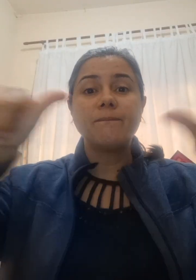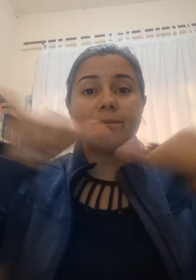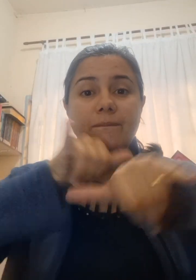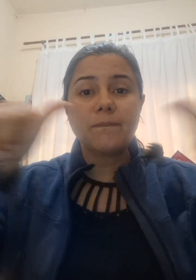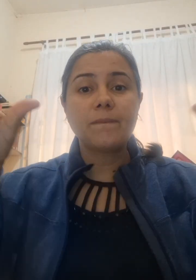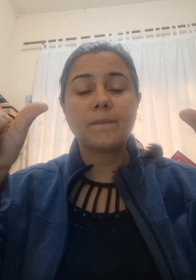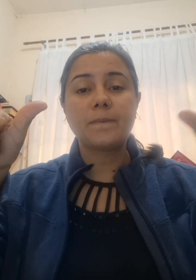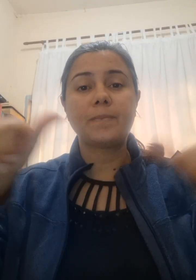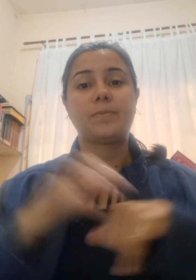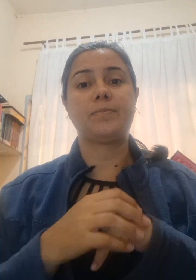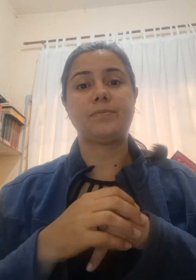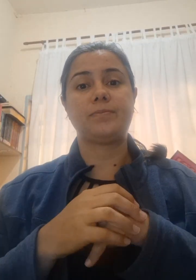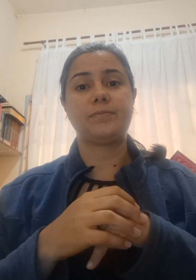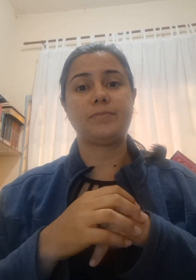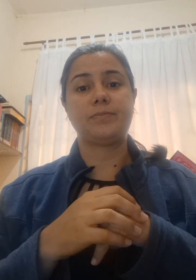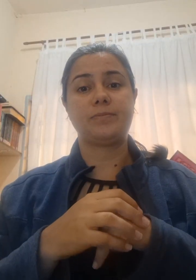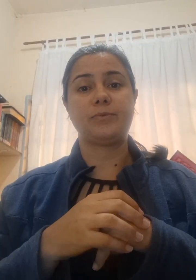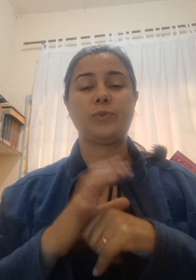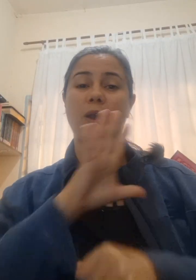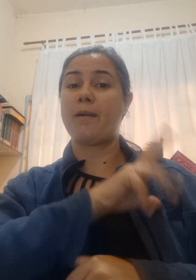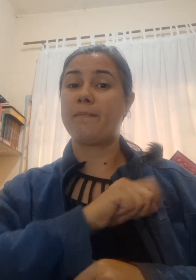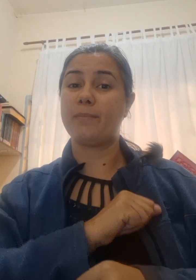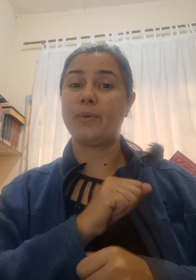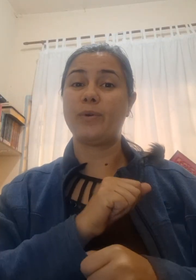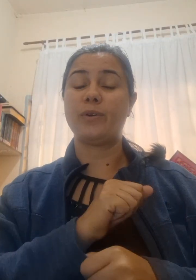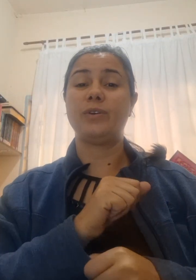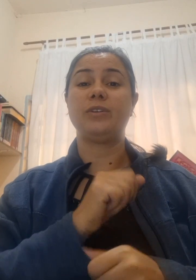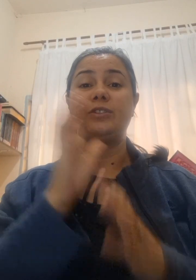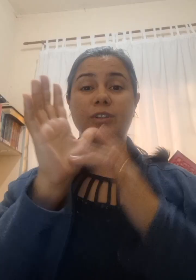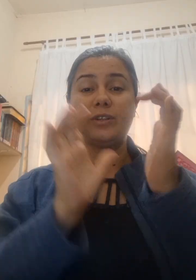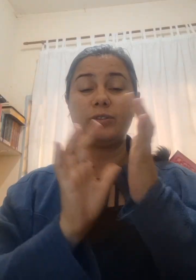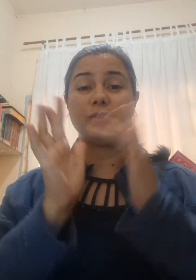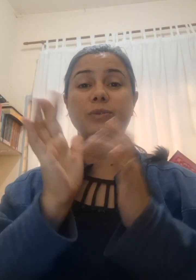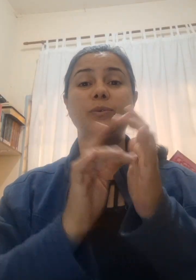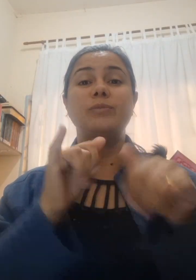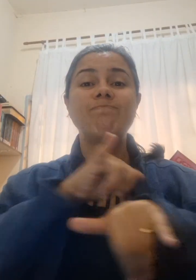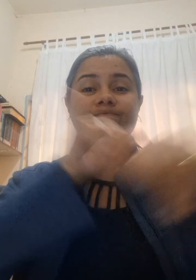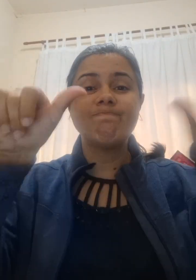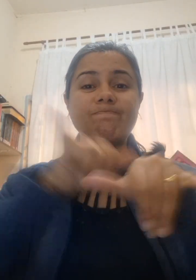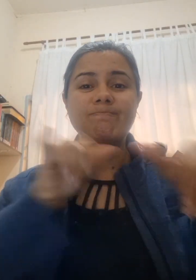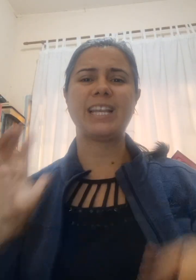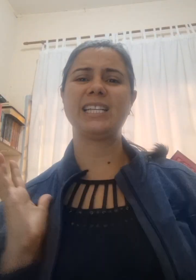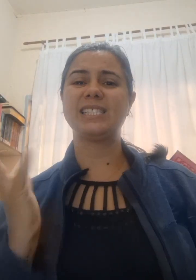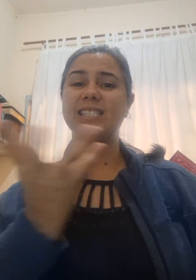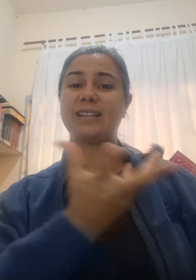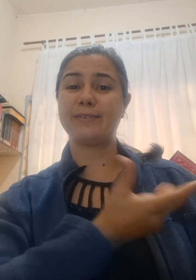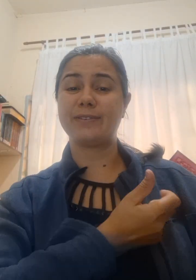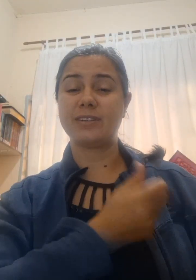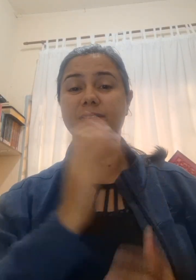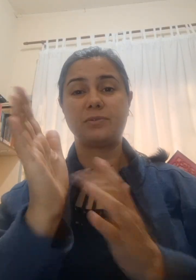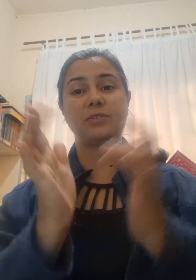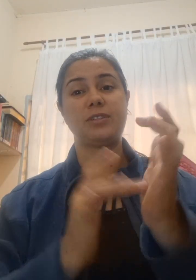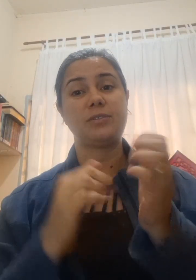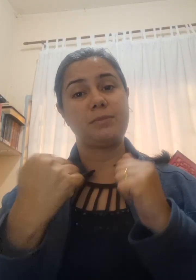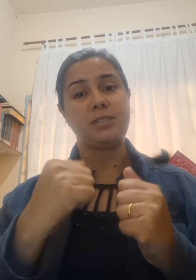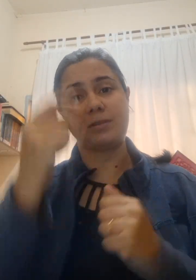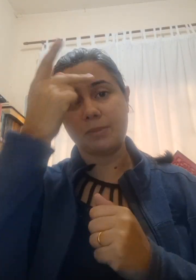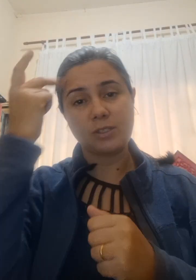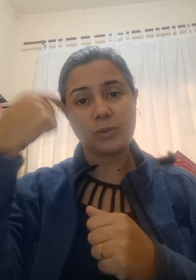igreja, para evangelizar, para anunciar a Deus, a salvação de Jesus.